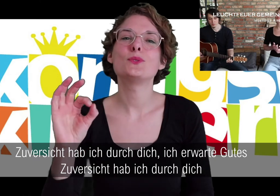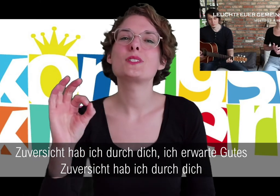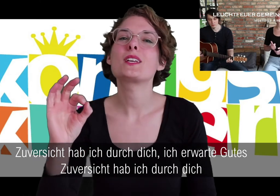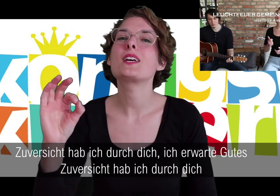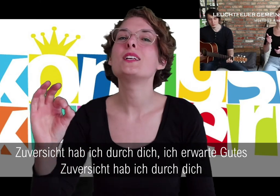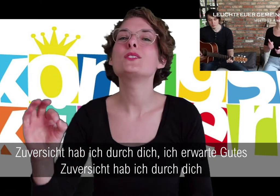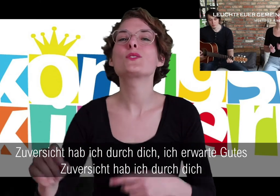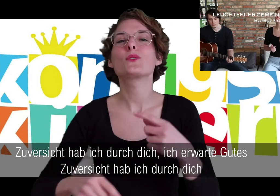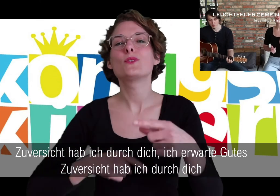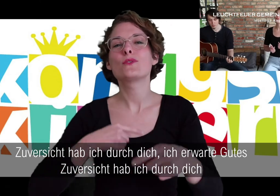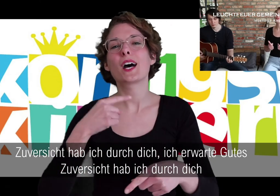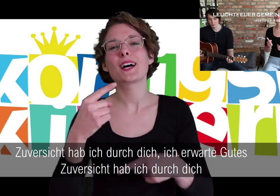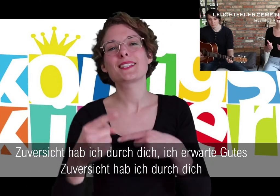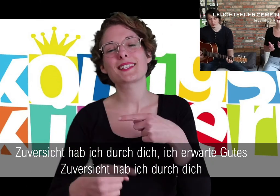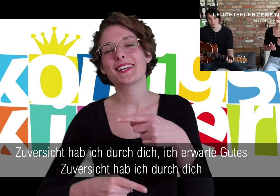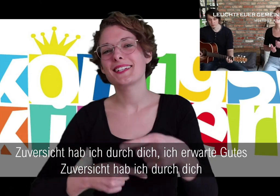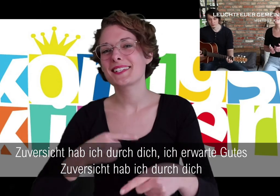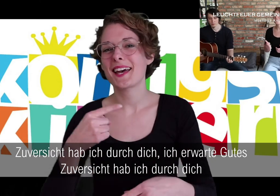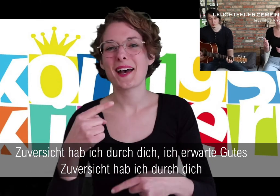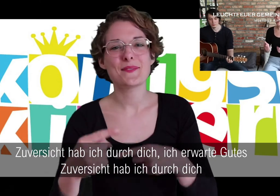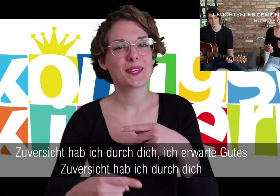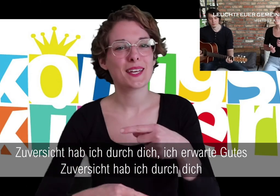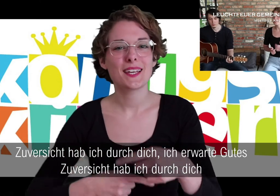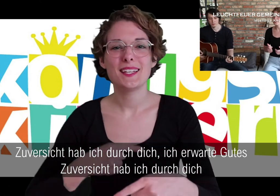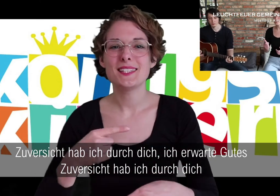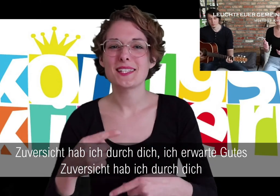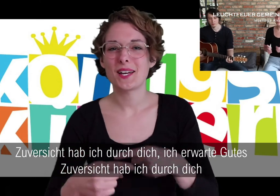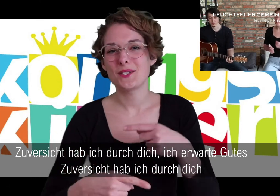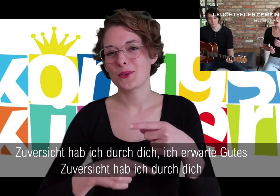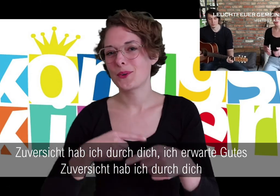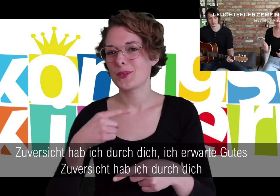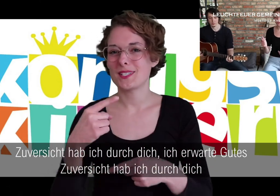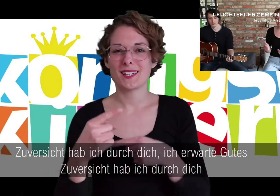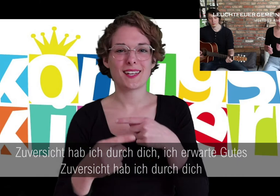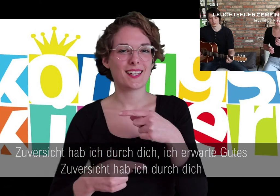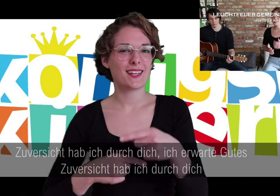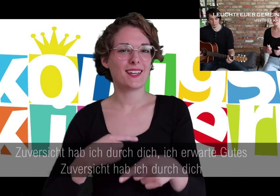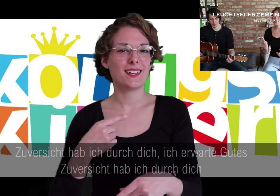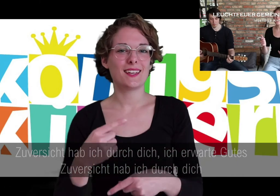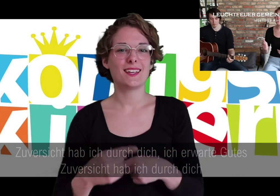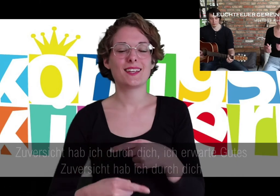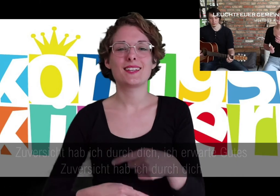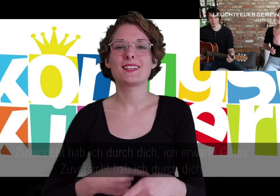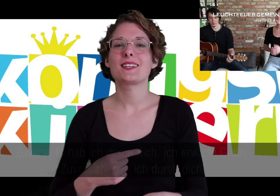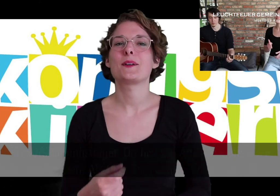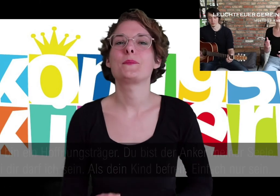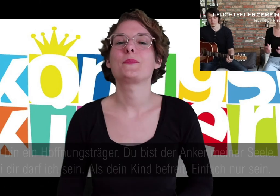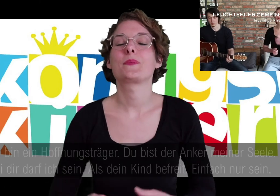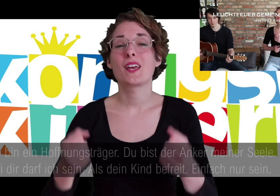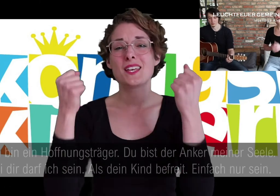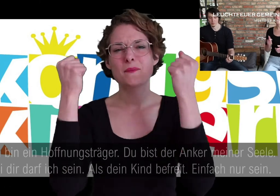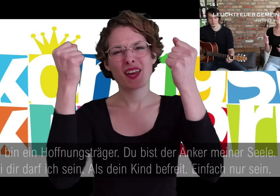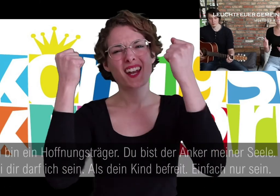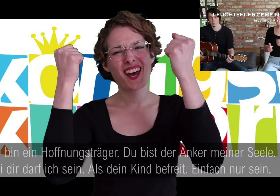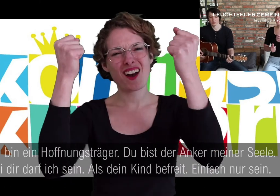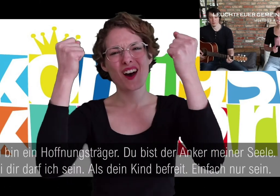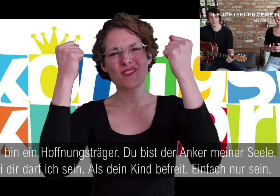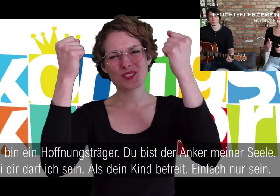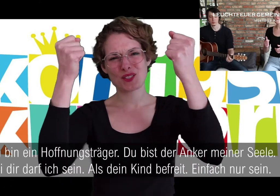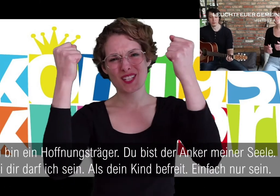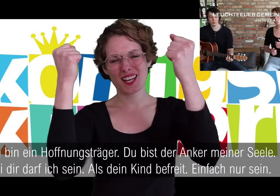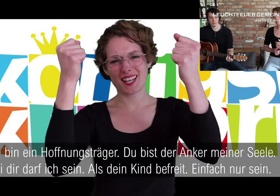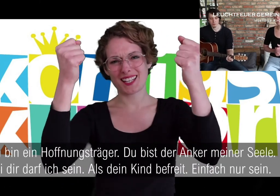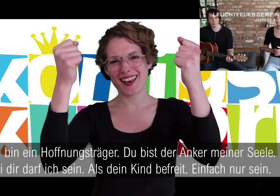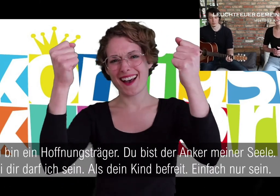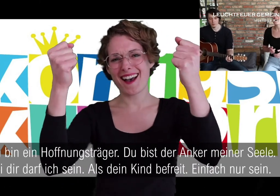erwarte Gutes, Zuversicht hab ich durch dich. Ich bin ein